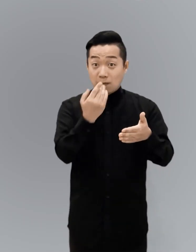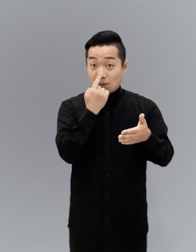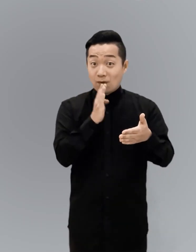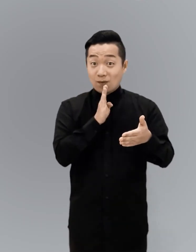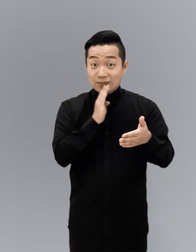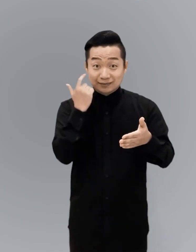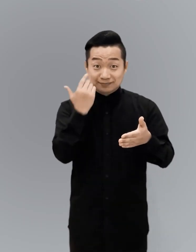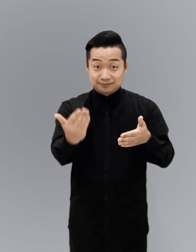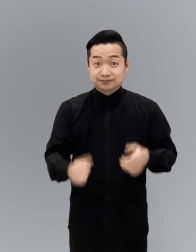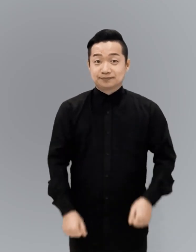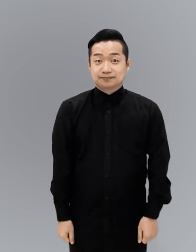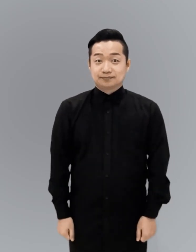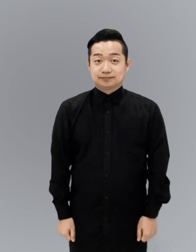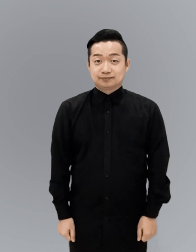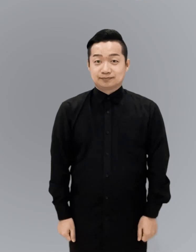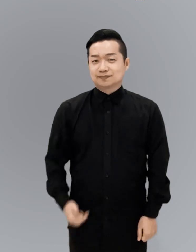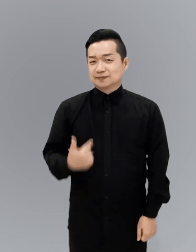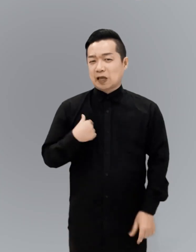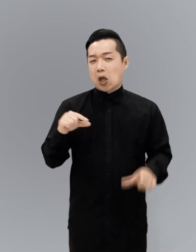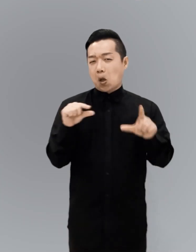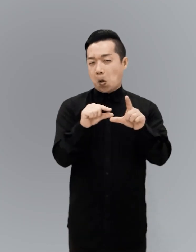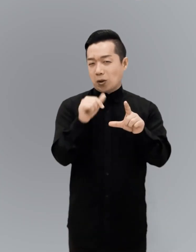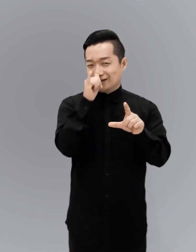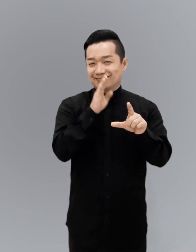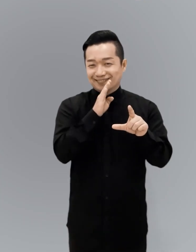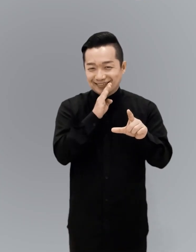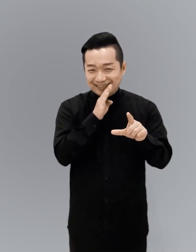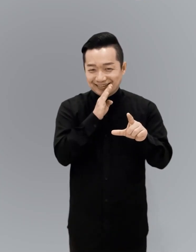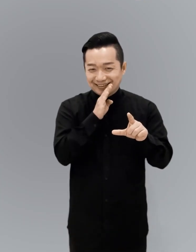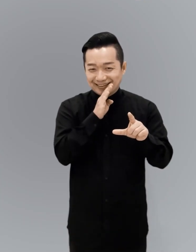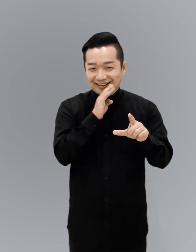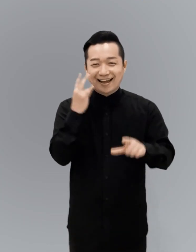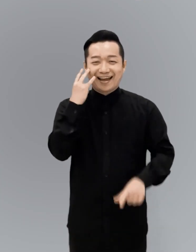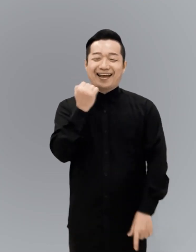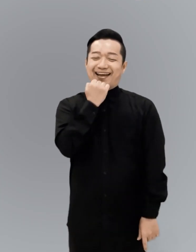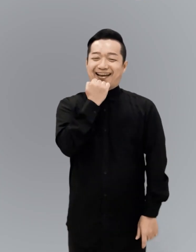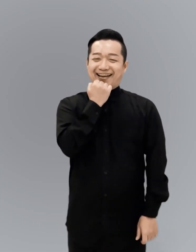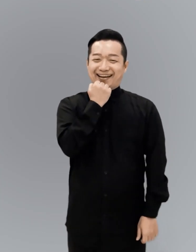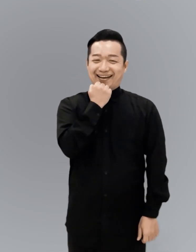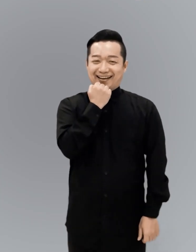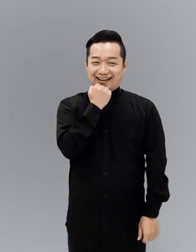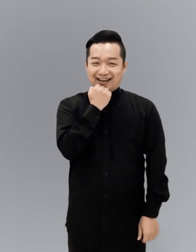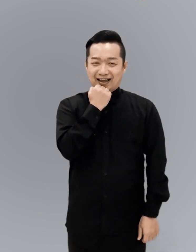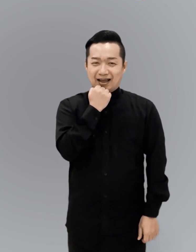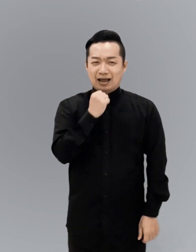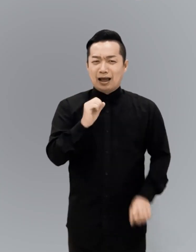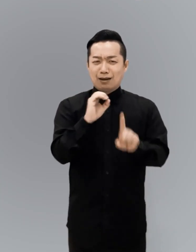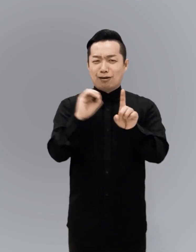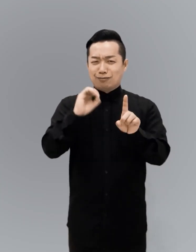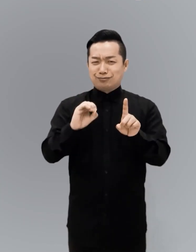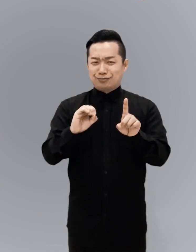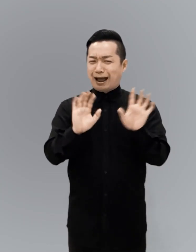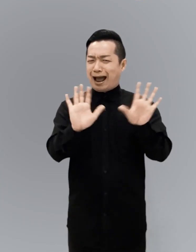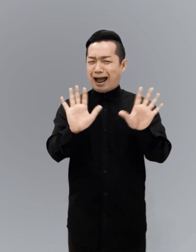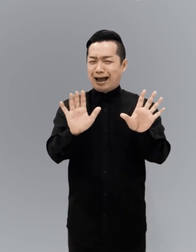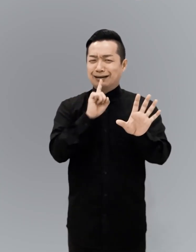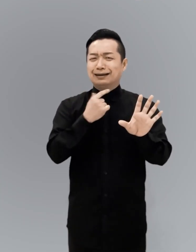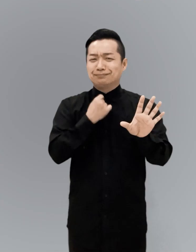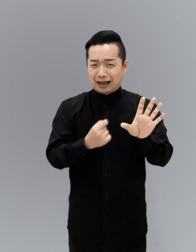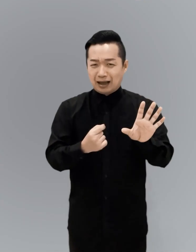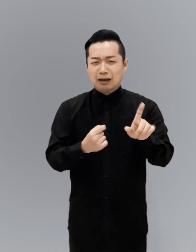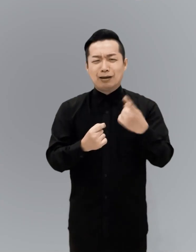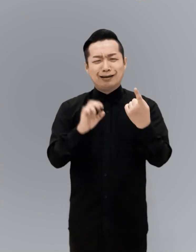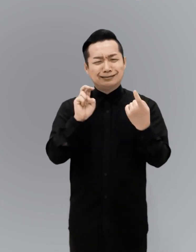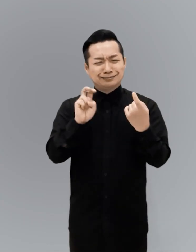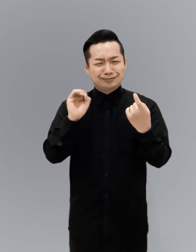속의 엄마는 작가 본인이신가요? 저도 있습니다. 네. 100% 부인하고